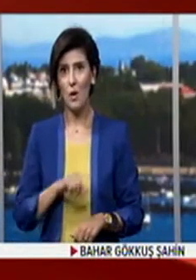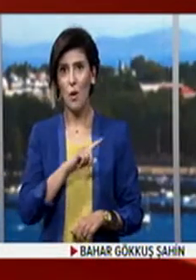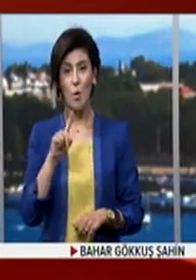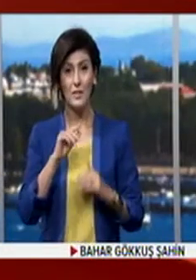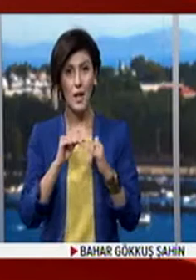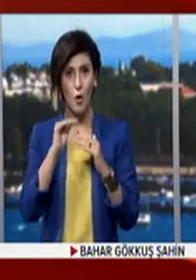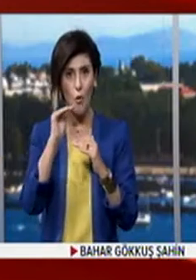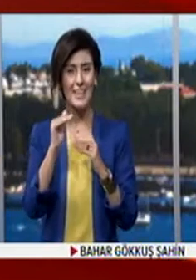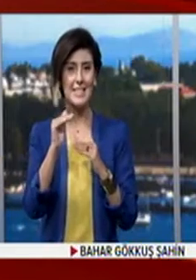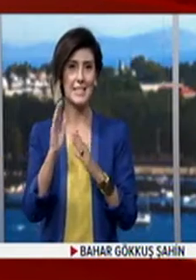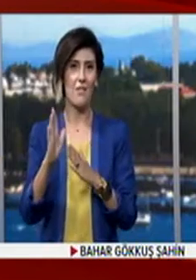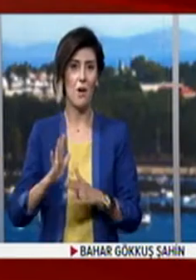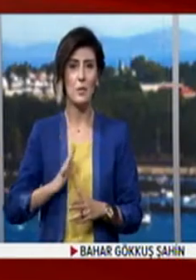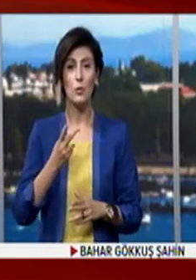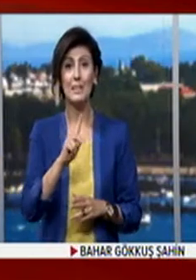Ondan ötesi devam ediyor.